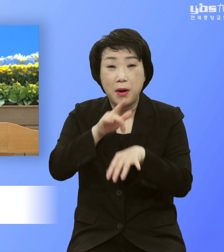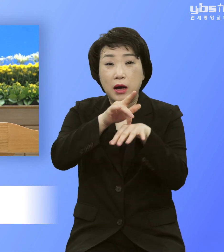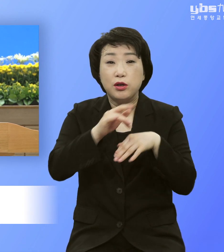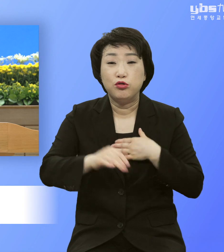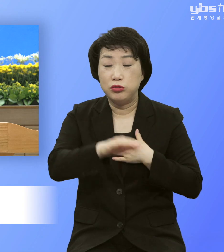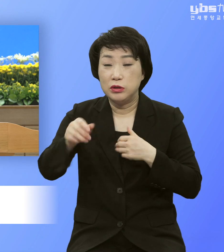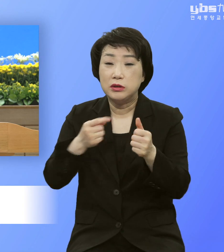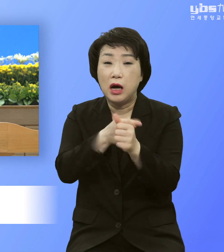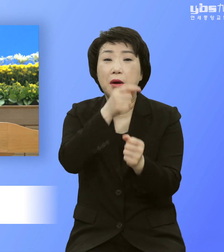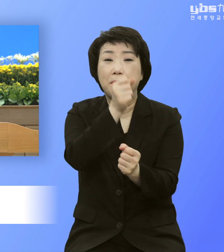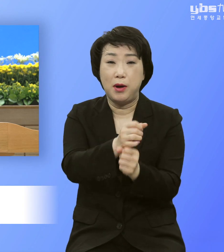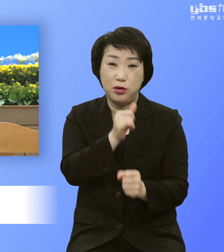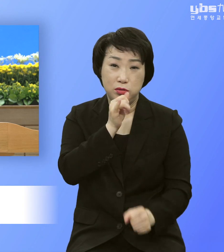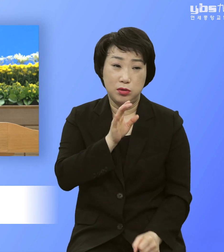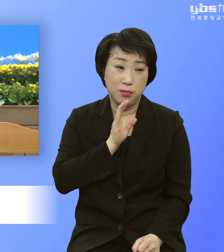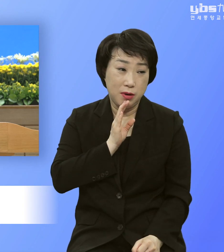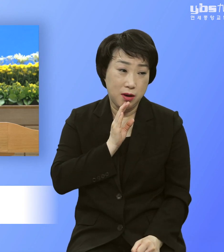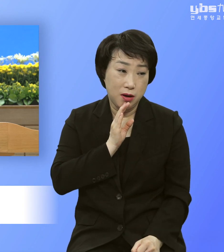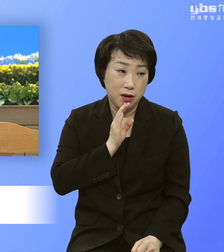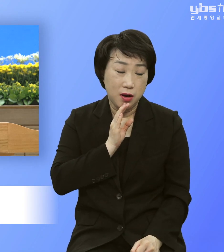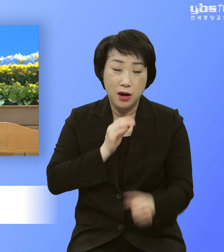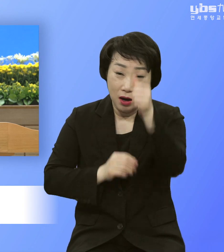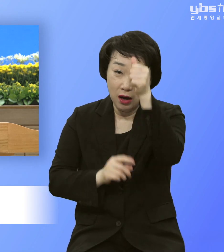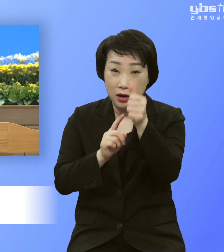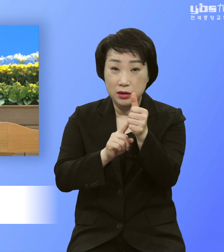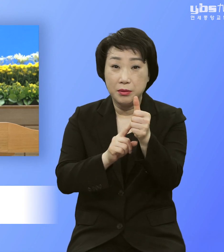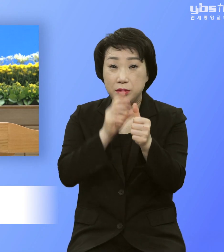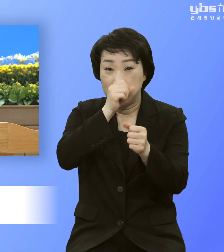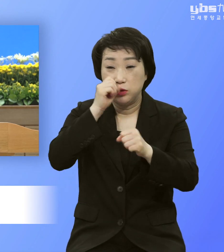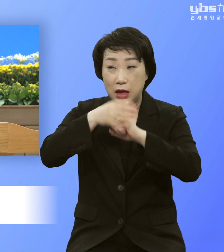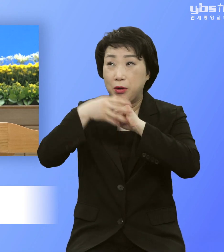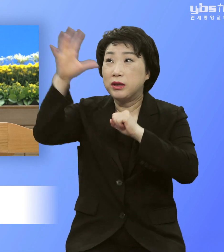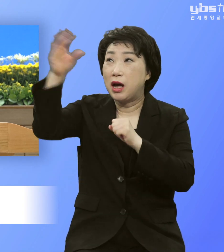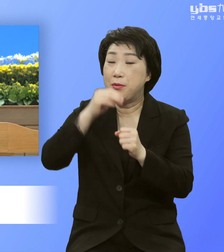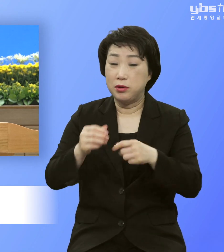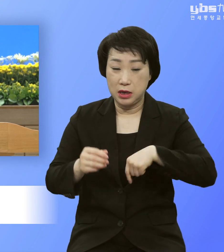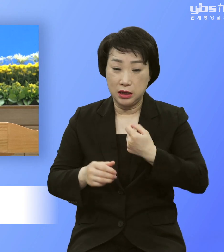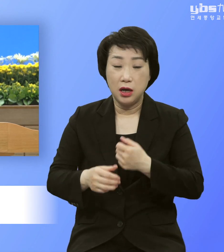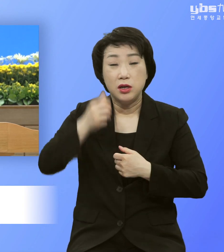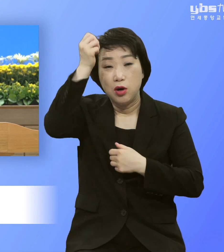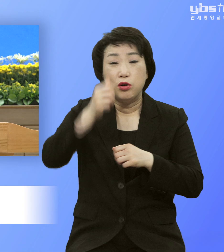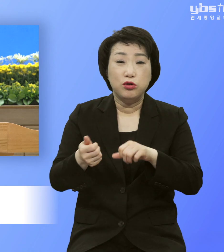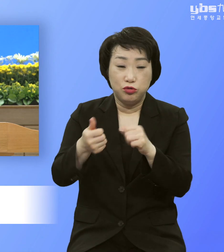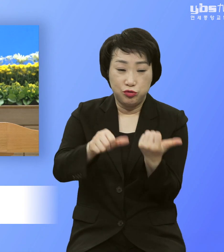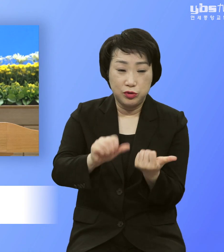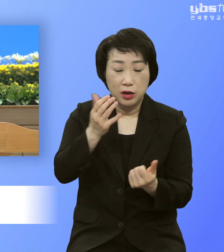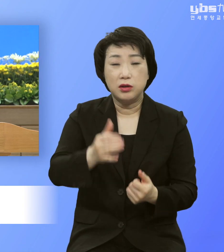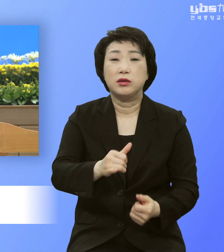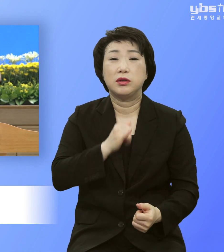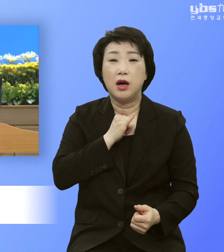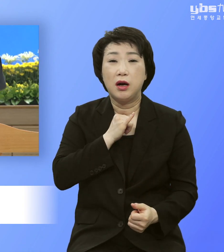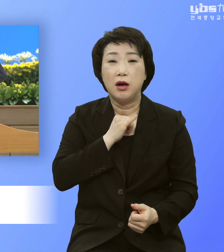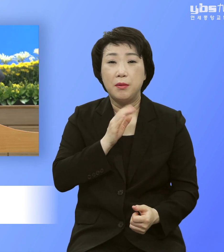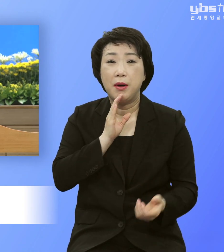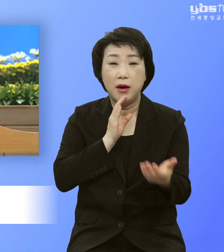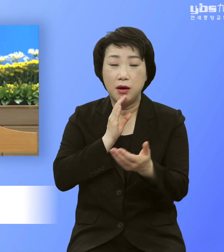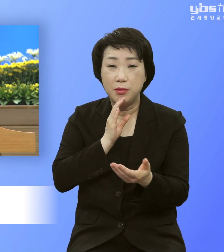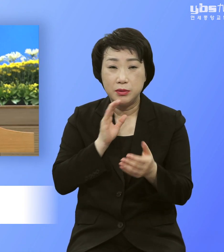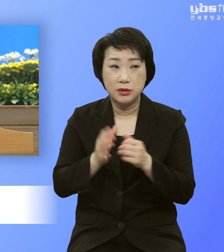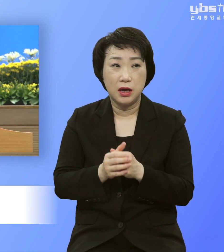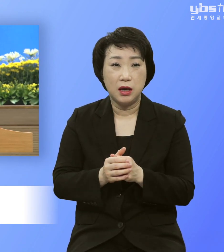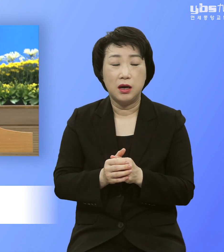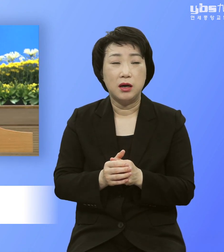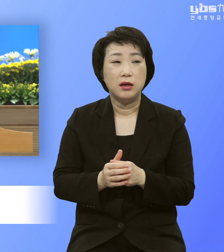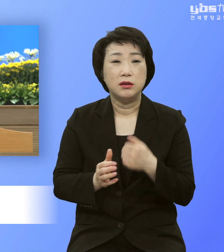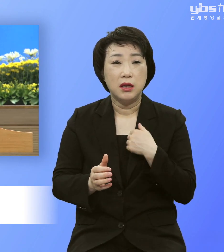우리를 살인하게 만든다 이 말이에요. 아담이 선악과를 먹고 제 영혼을 죽이는 살인자가 됐다 이 말이에요. 불순종은 살인이야.